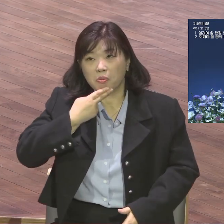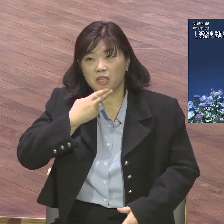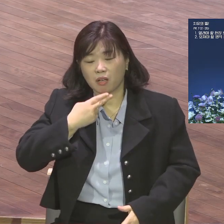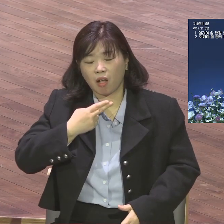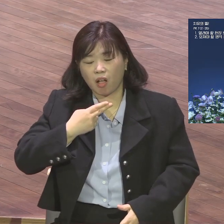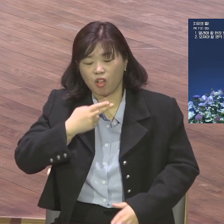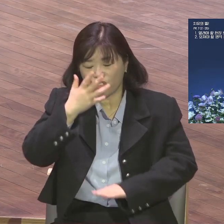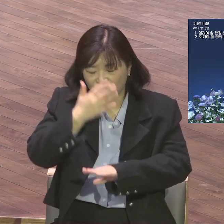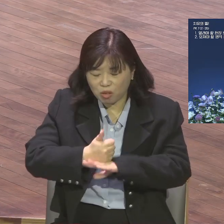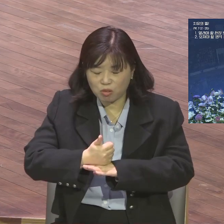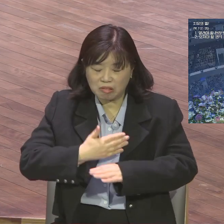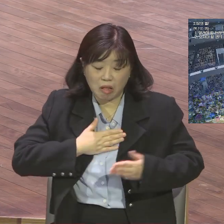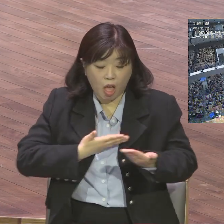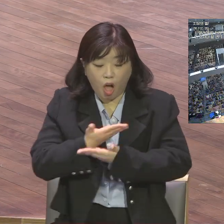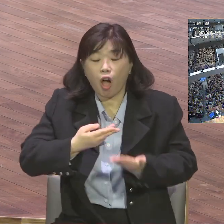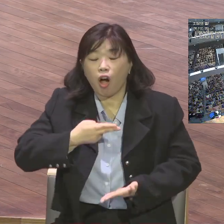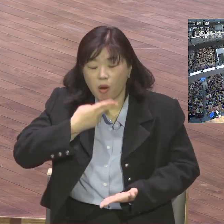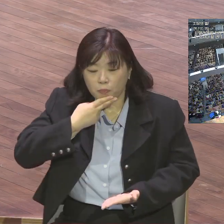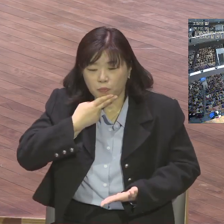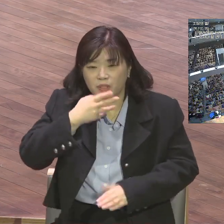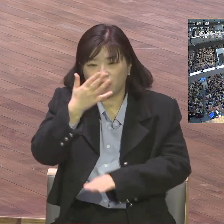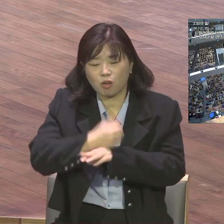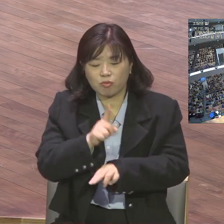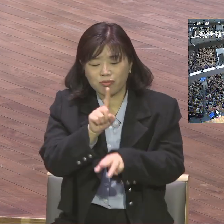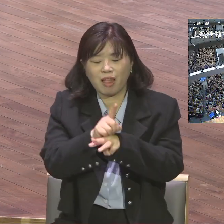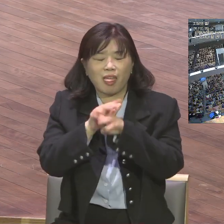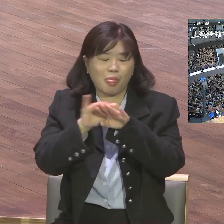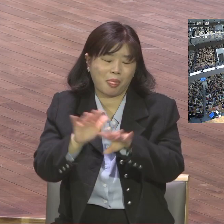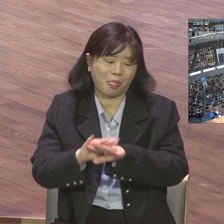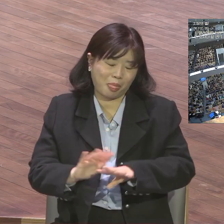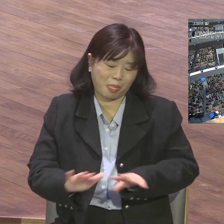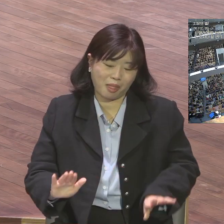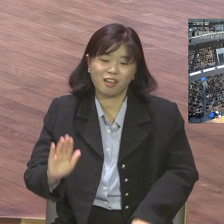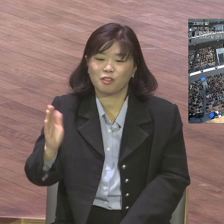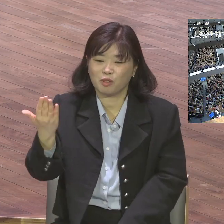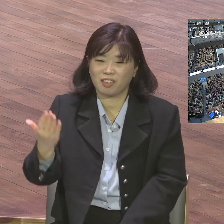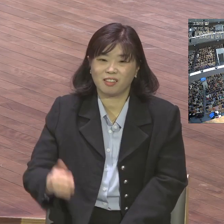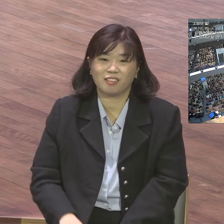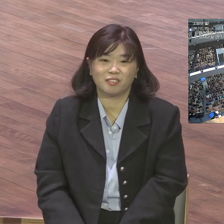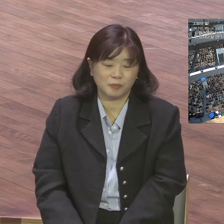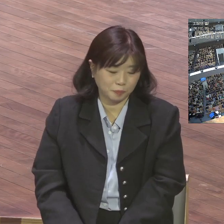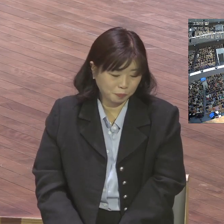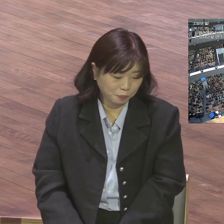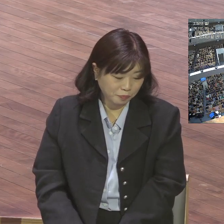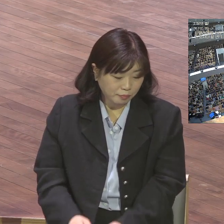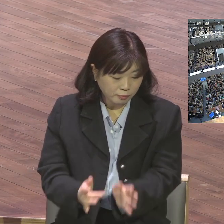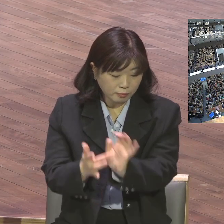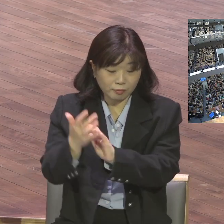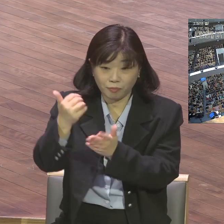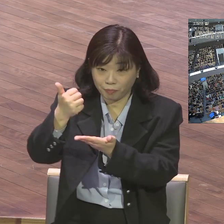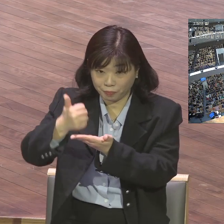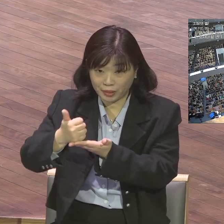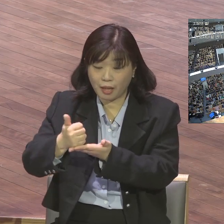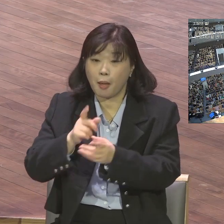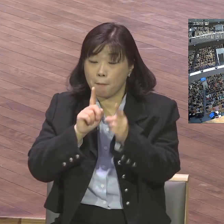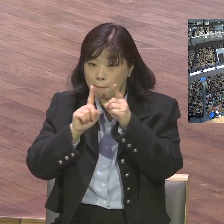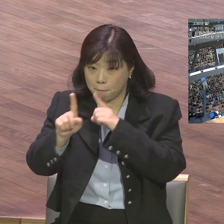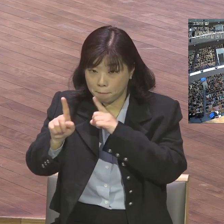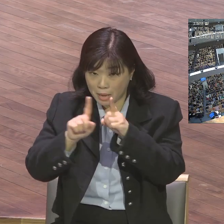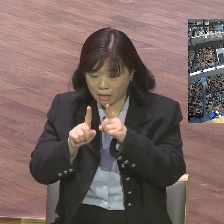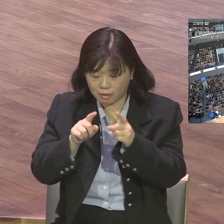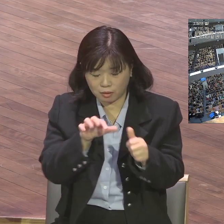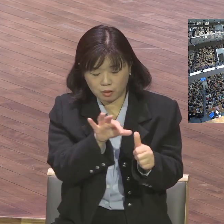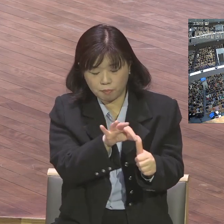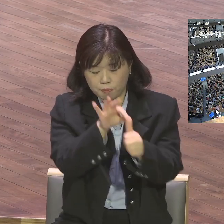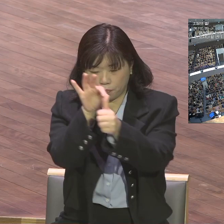없어요. 35절입니다. 예수께서 그 사람을 따로 데리고 무리를 떠나사 손가락을 그 양귀에 넣고 침을 뱉어 그 해의